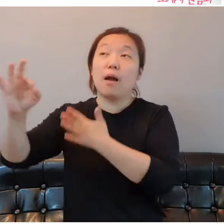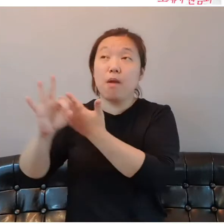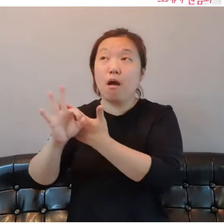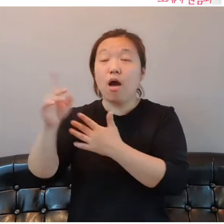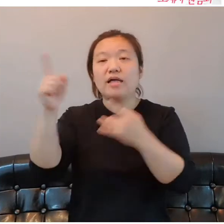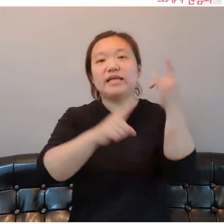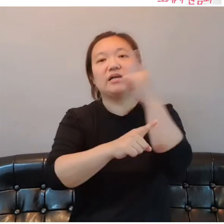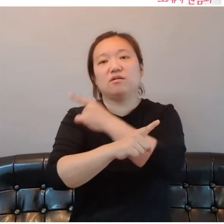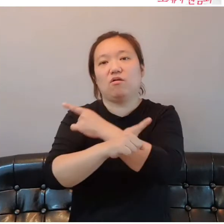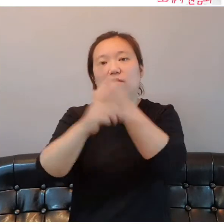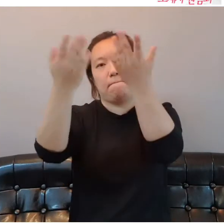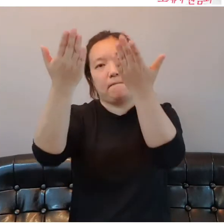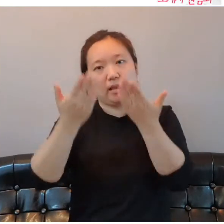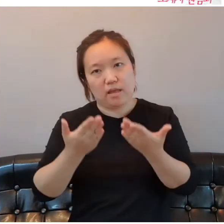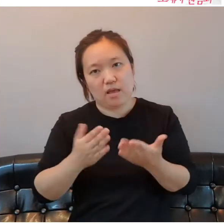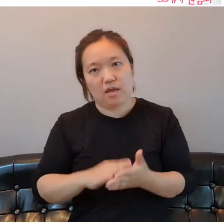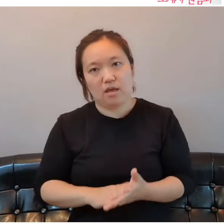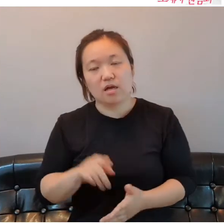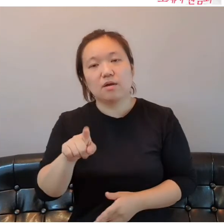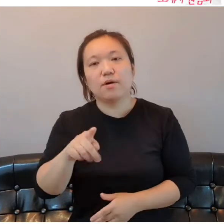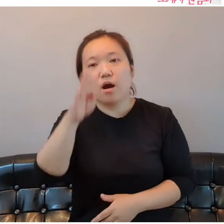것이 화병이에요.